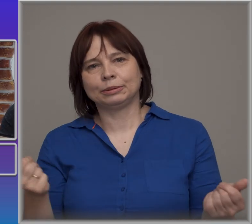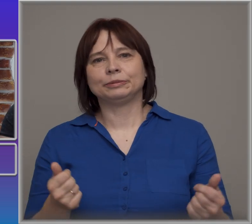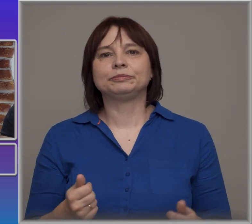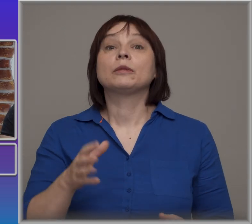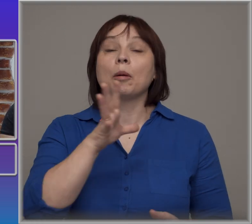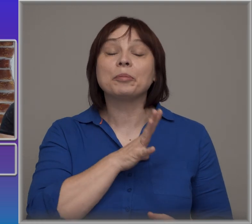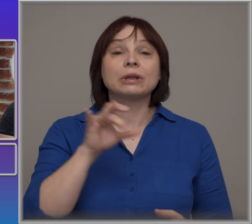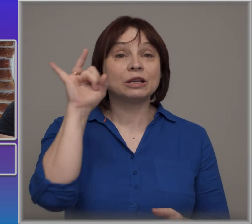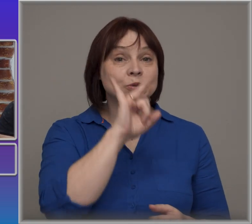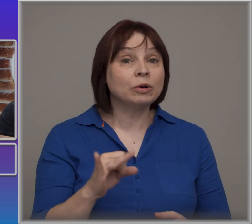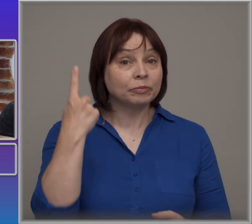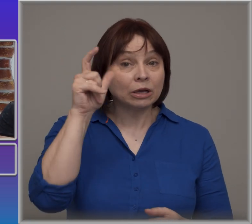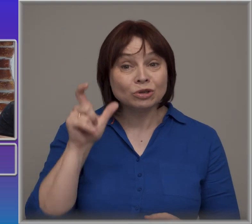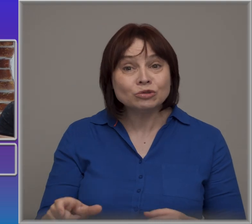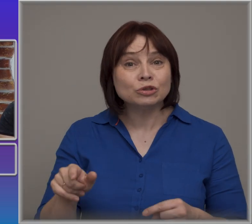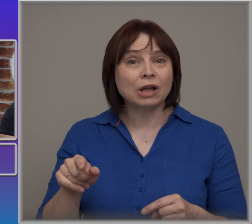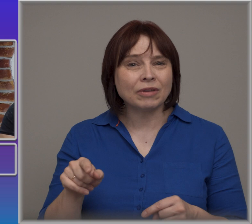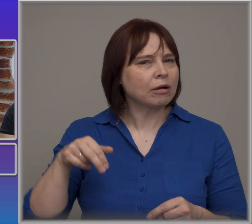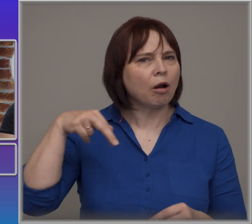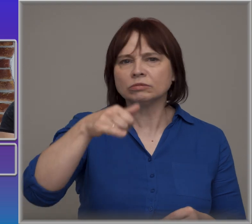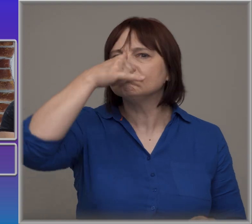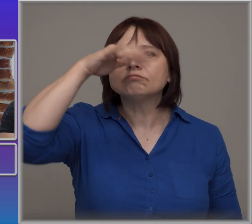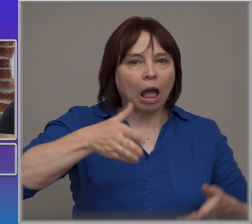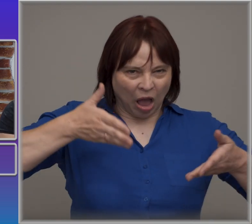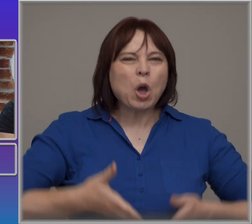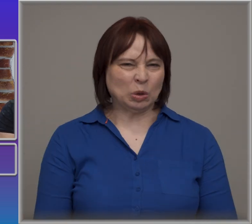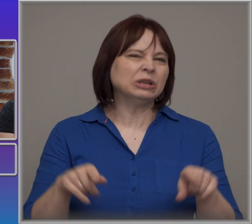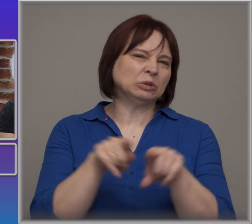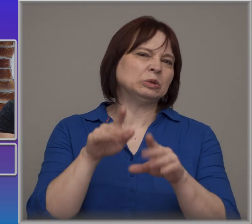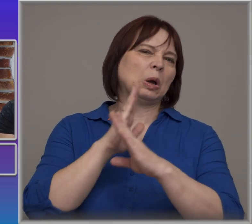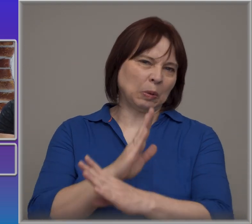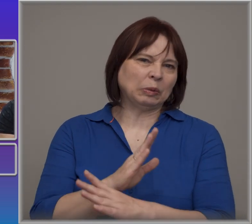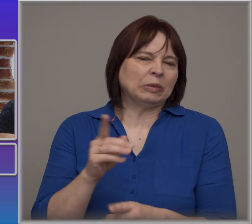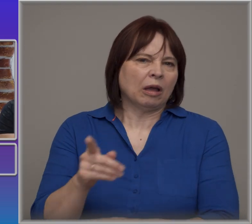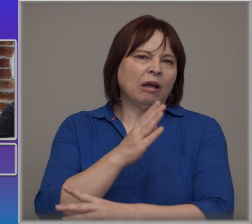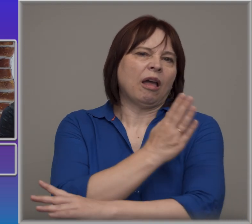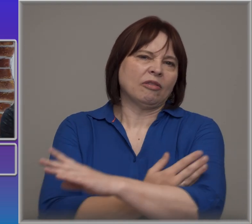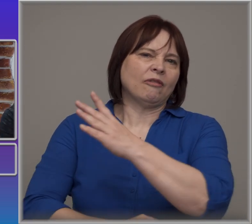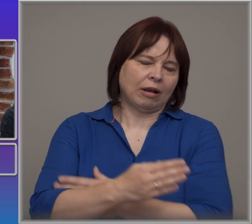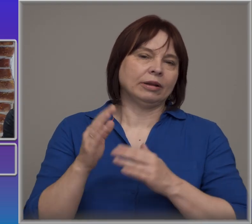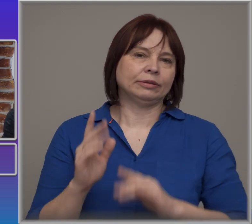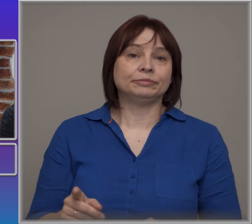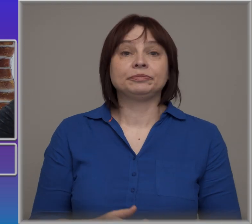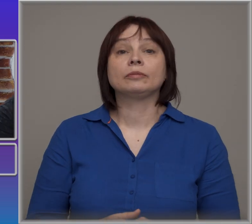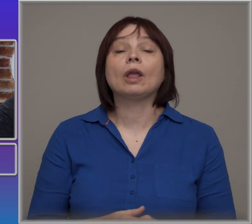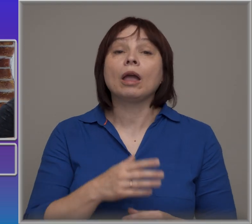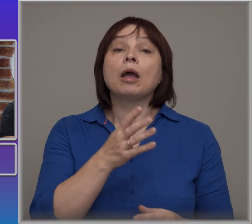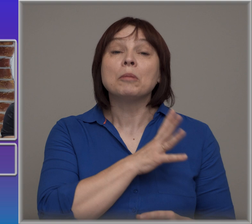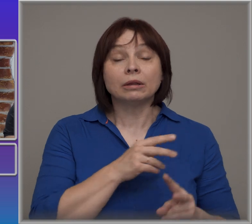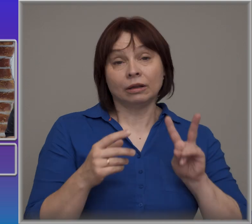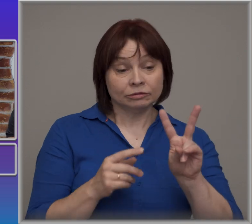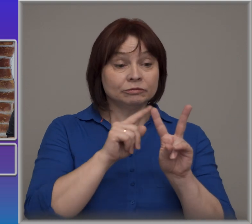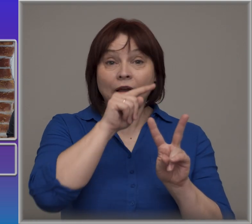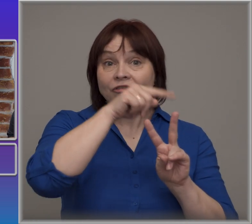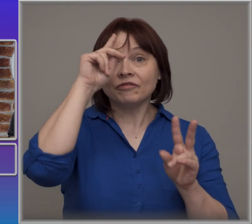он. И он внимательно слушал Павла, а Павел говорил благую весть. И Павел посмотрел на него и смотрит, у него